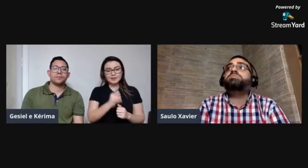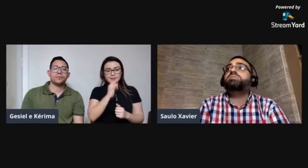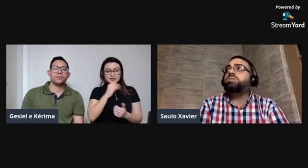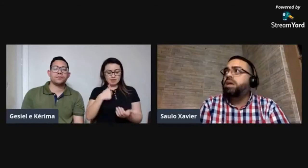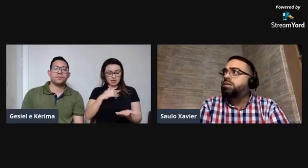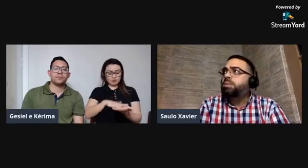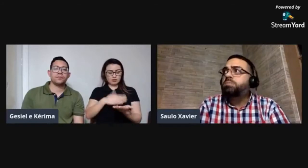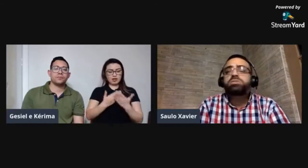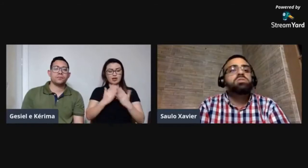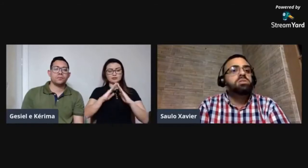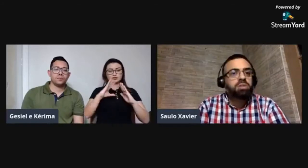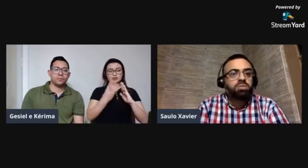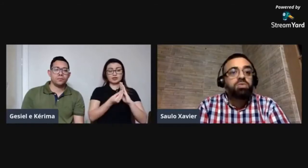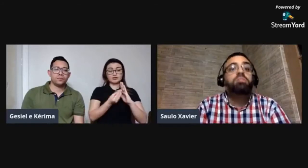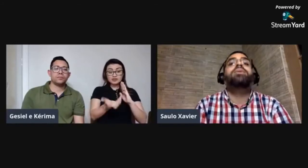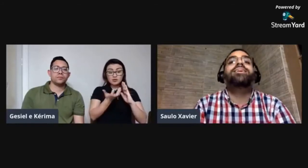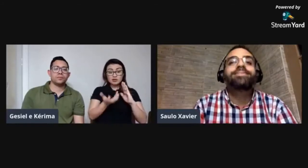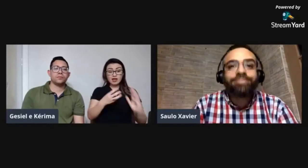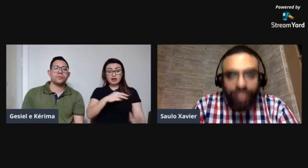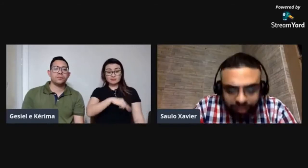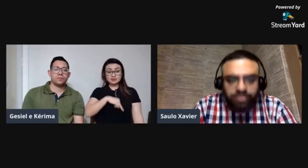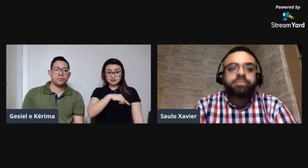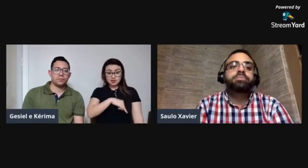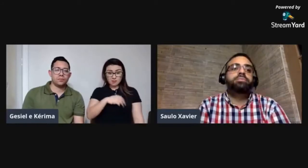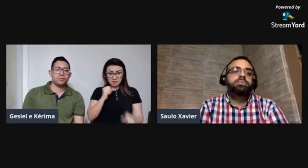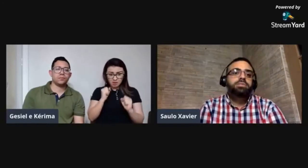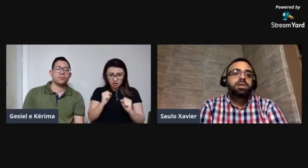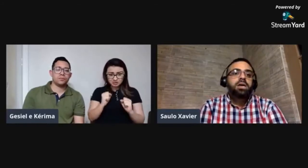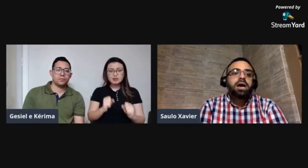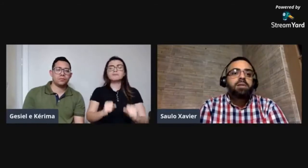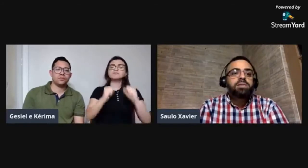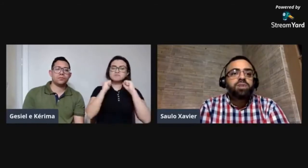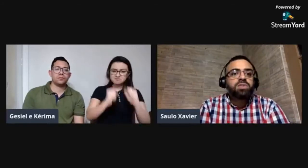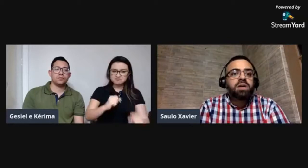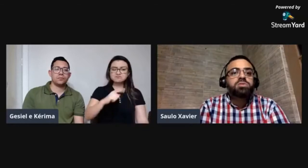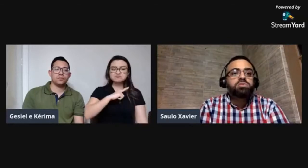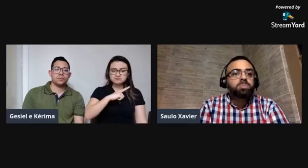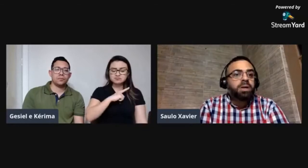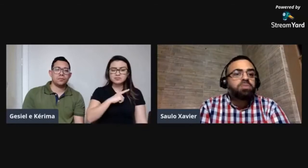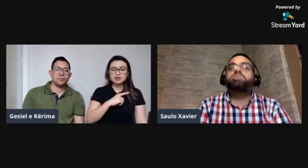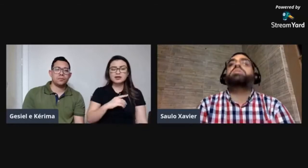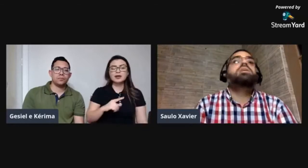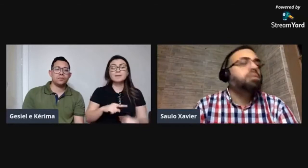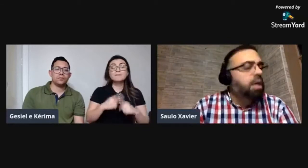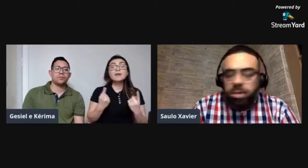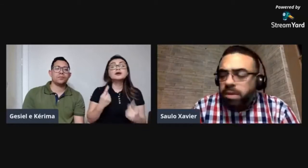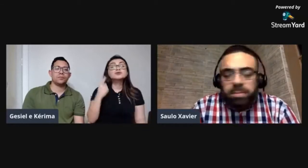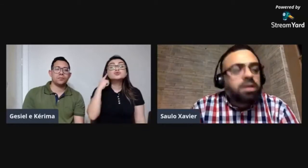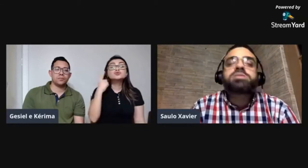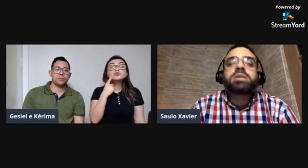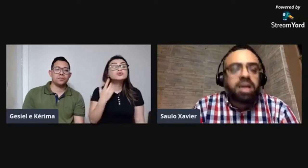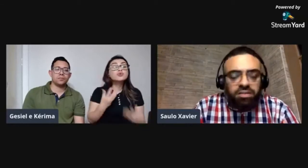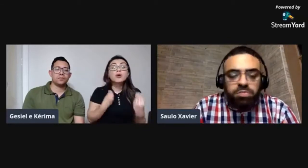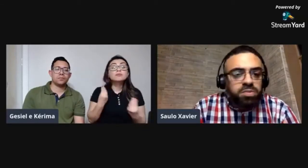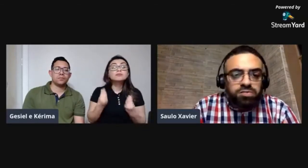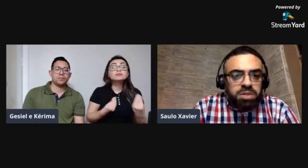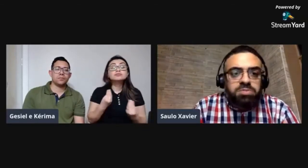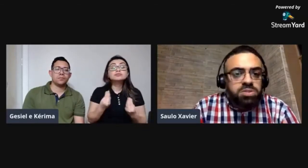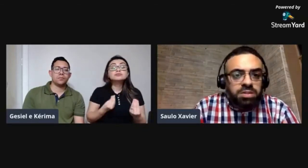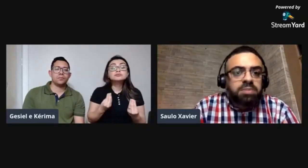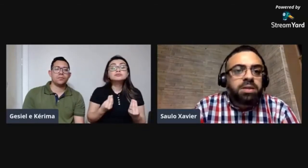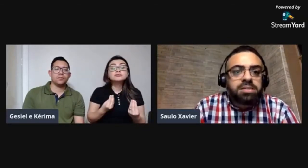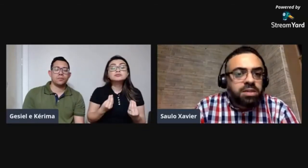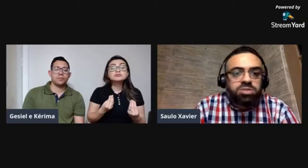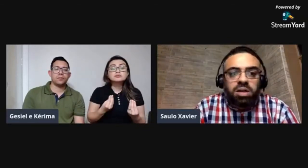da minha igreja, mas eu quero ir para missões. Eu tenho como? Tem. Ah, mas eu vou enviar meu surdo para onde? Tem problema não. Escreve para o